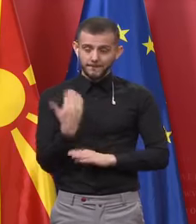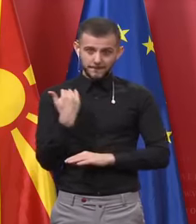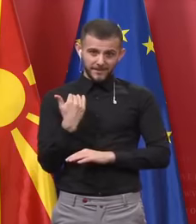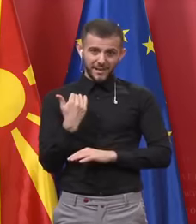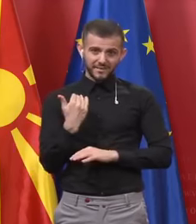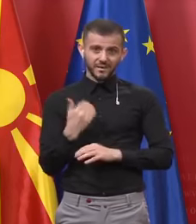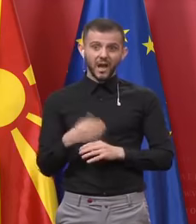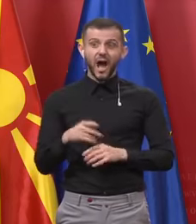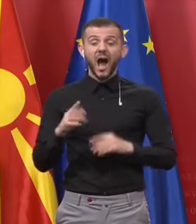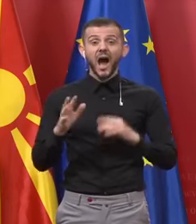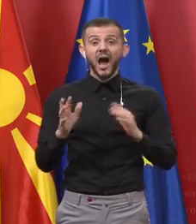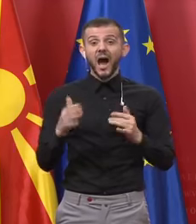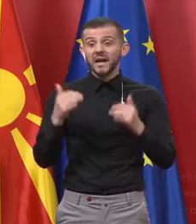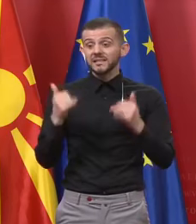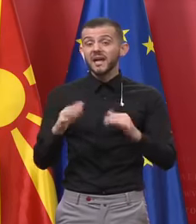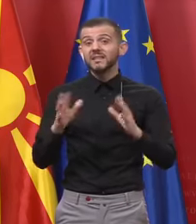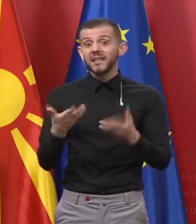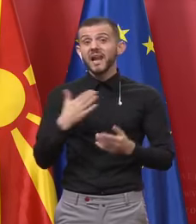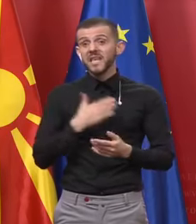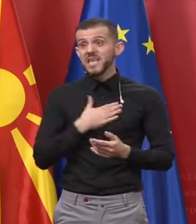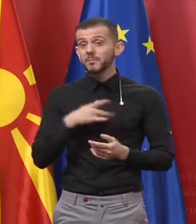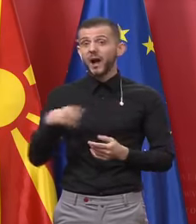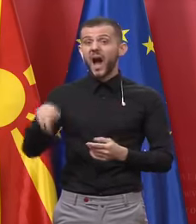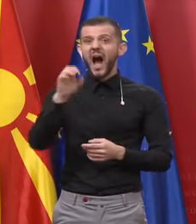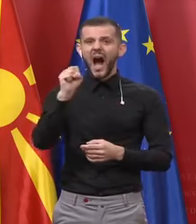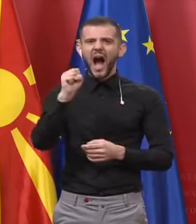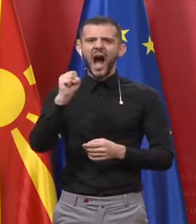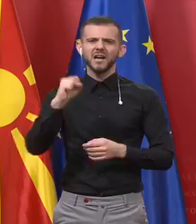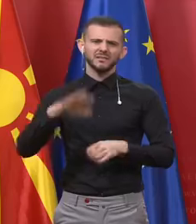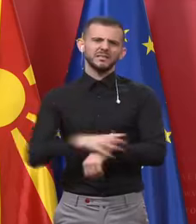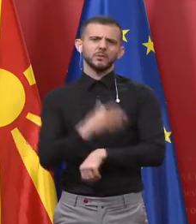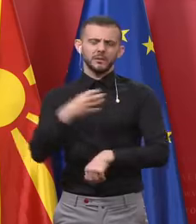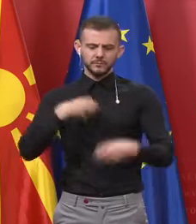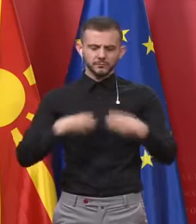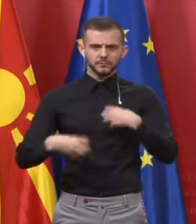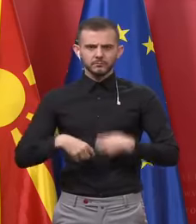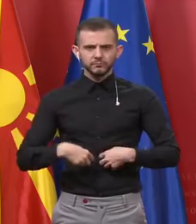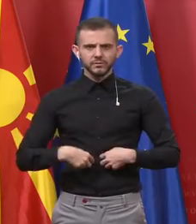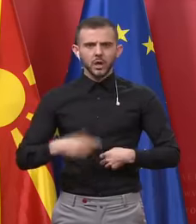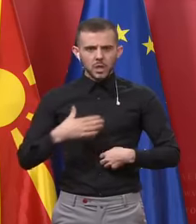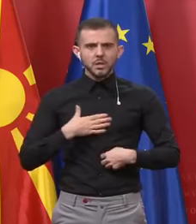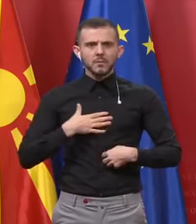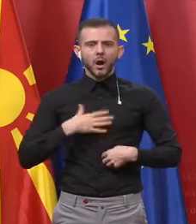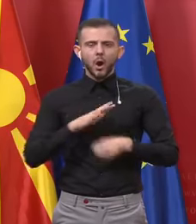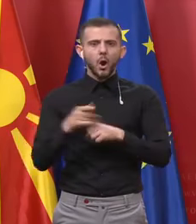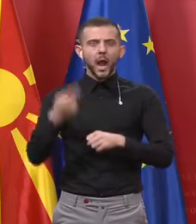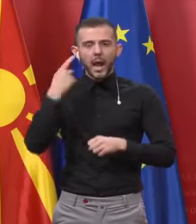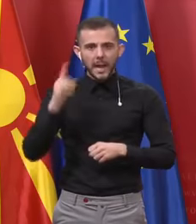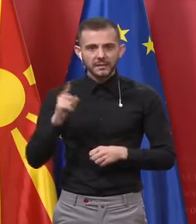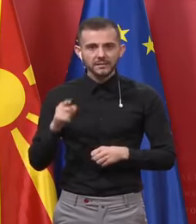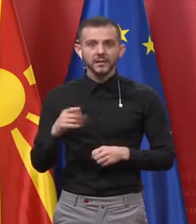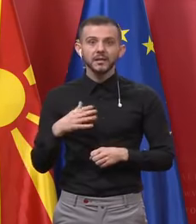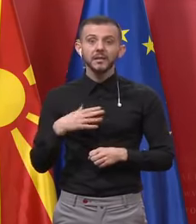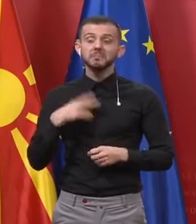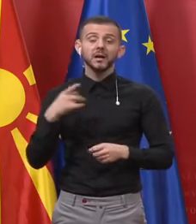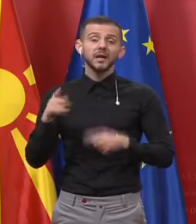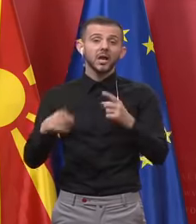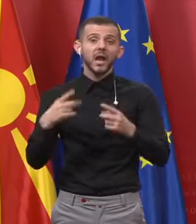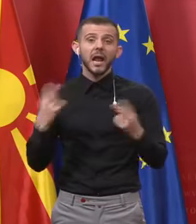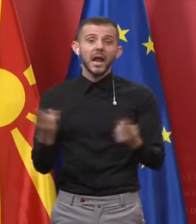има целосно асимптоматски, еве има некои публикации, или сосем лесна форма на болеста, во смисла